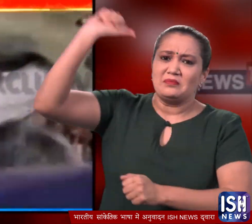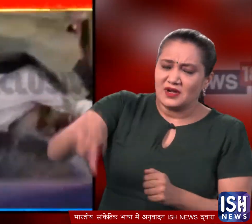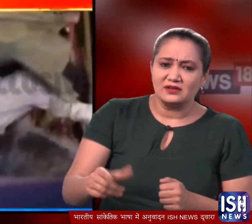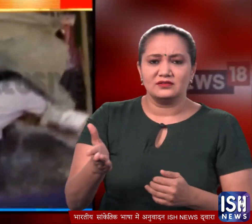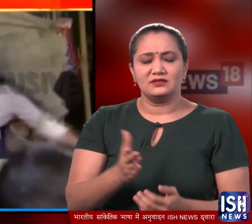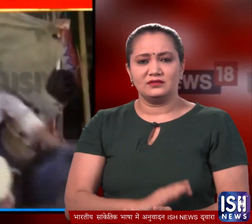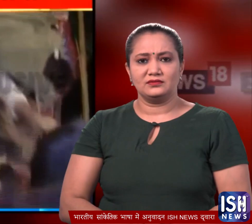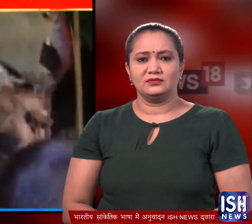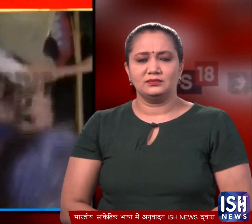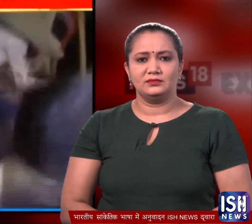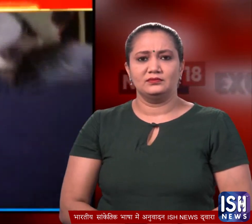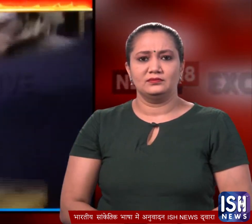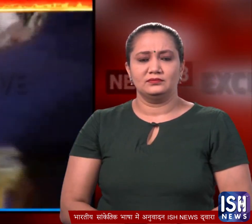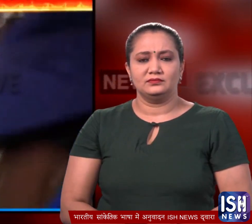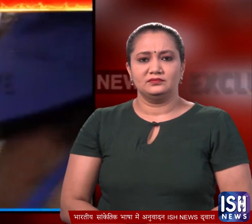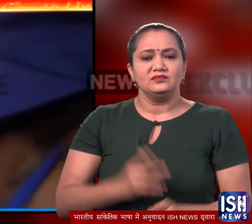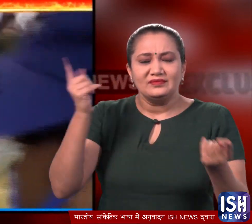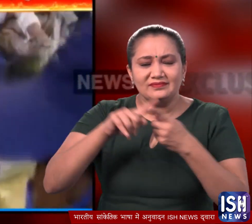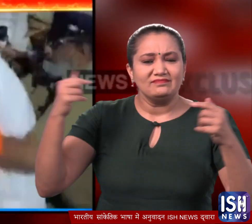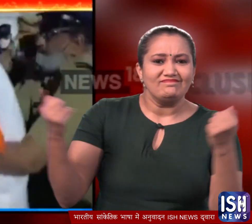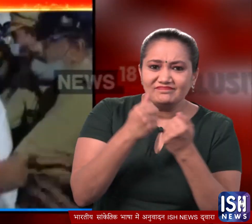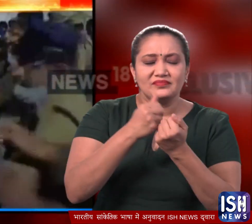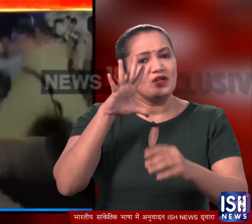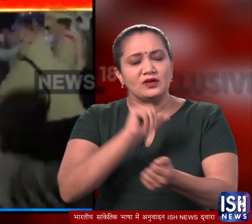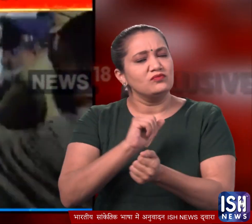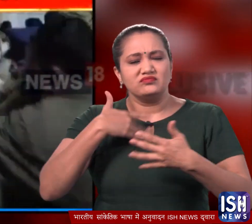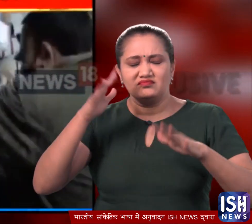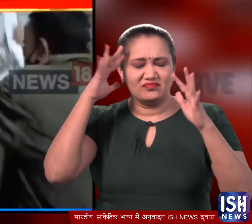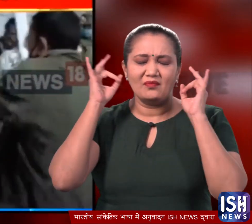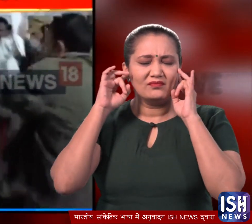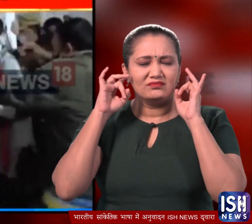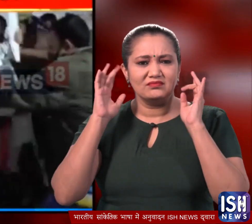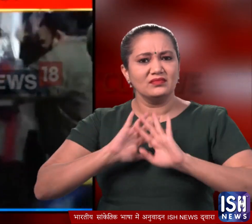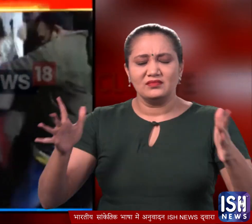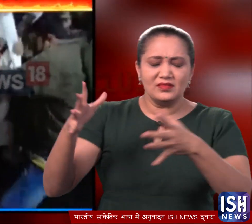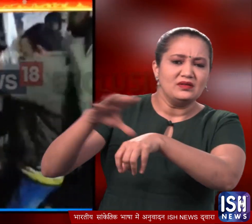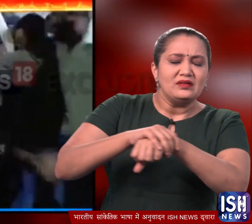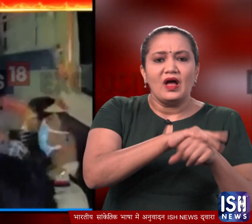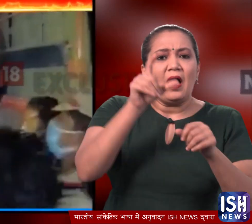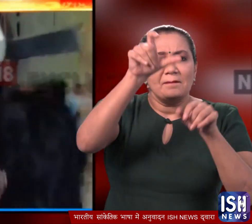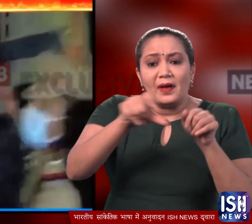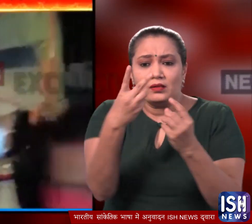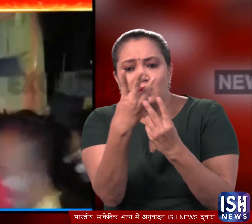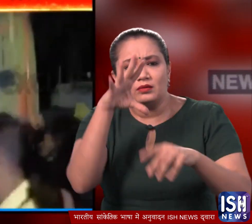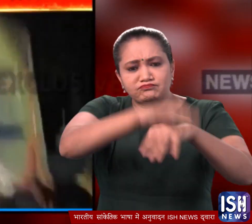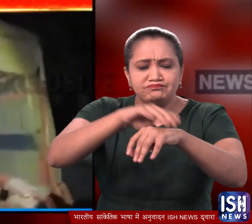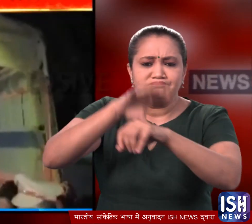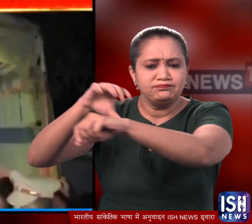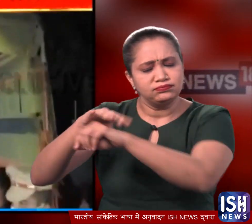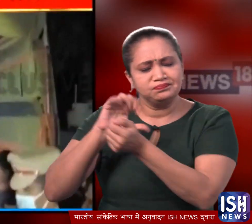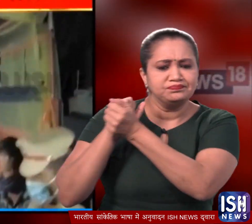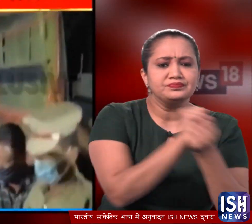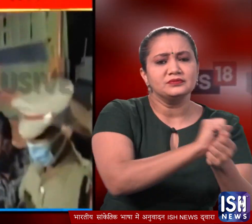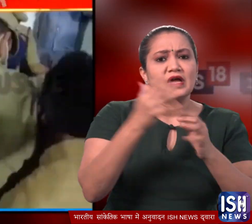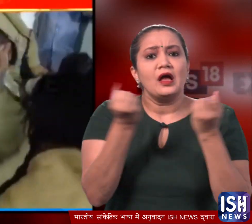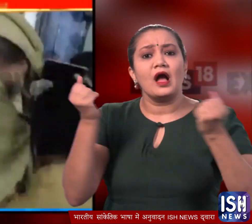लेकिन इस हंगामे के बावजूद पुलिस अपनी कार्रवाई में जुटी रही। उसने एक एक कर कई लोगों को हिरासत में ले लिया और अपनी गाड़ियों में भरकर उन्हें